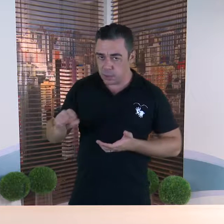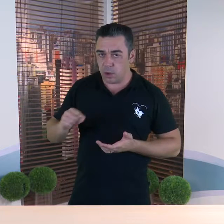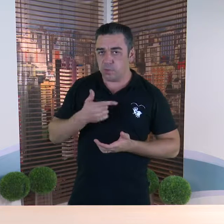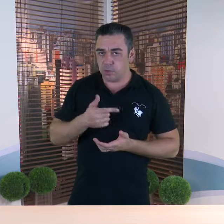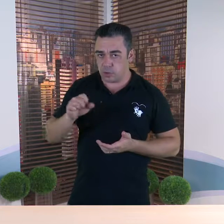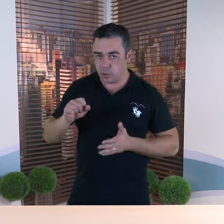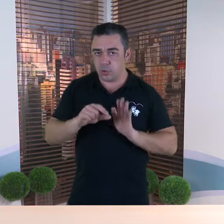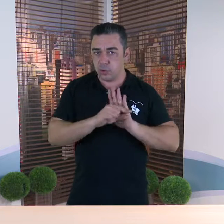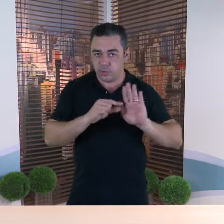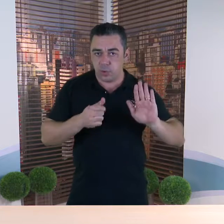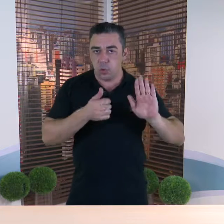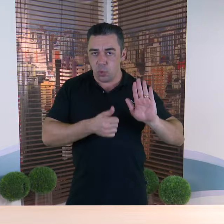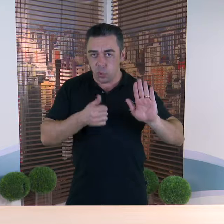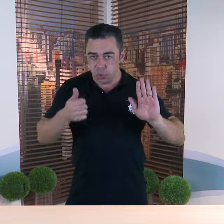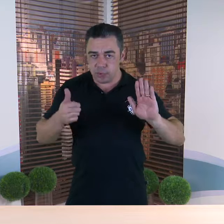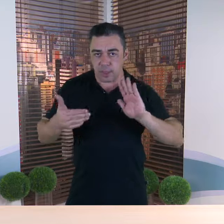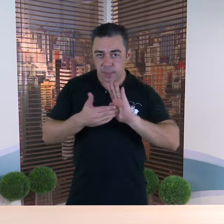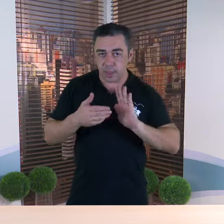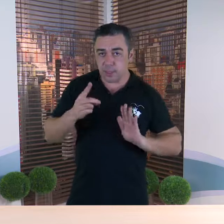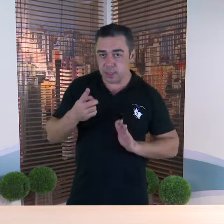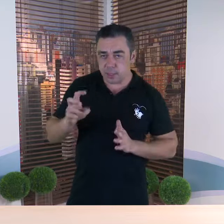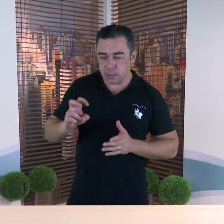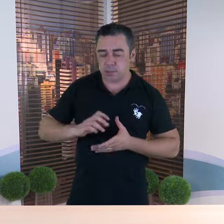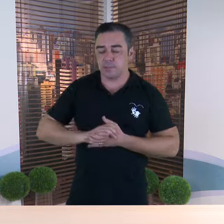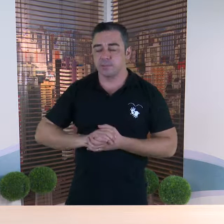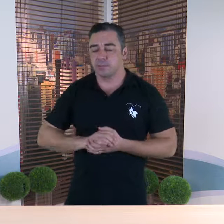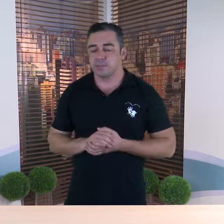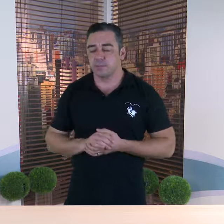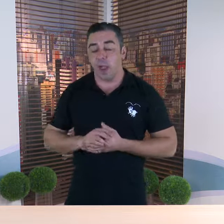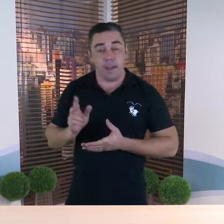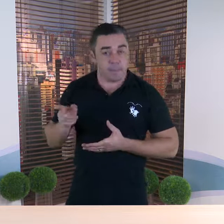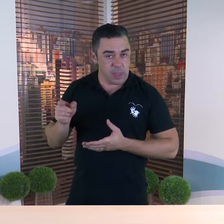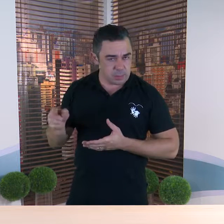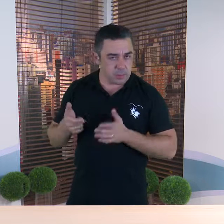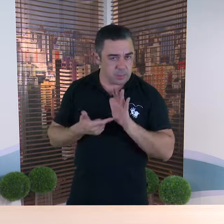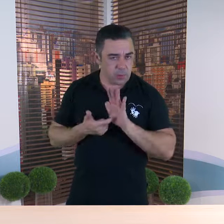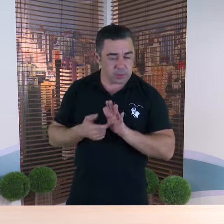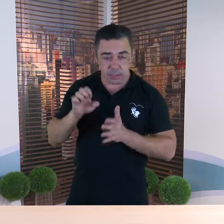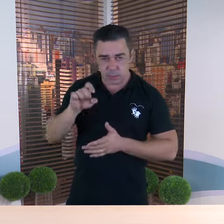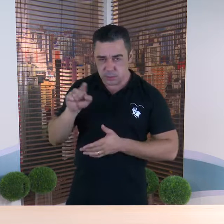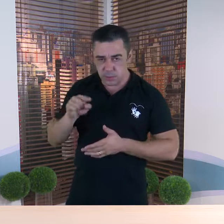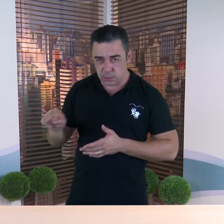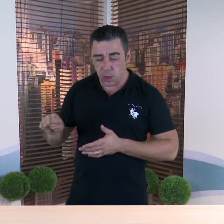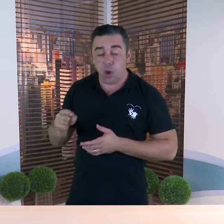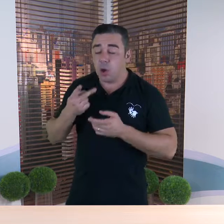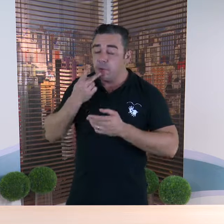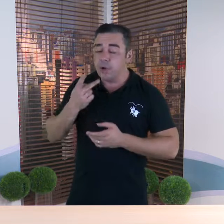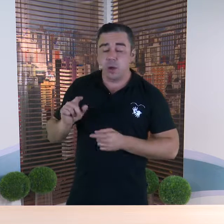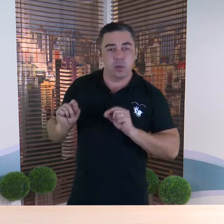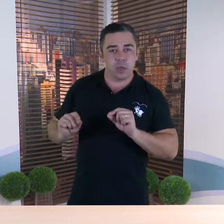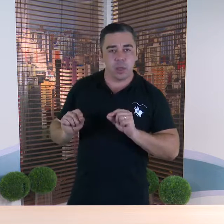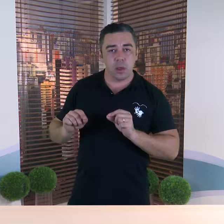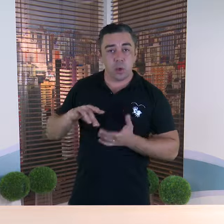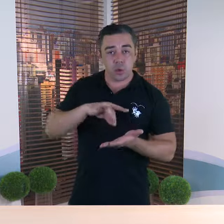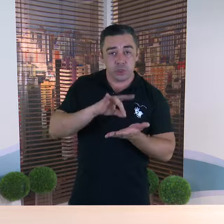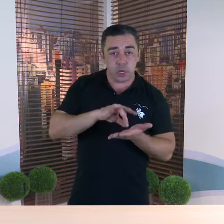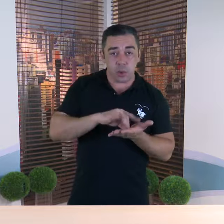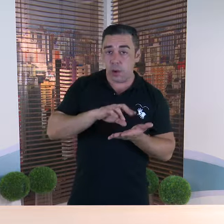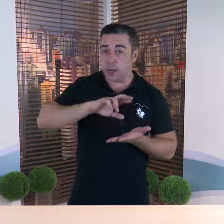Ezequiel 28, 11 a 15, repito esse texto. A mesma passagem indica que, originalmente,